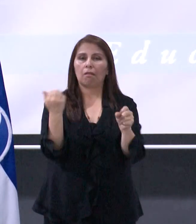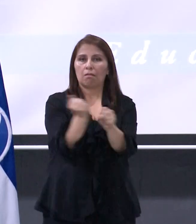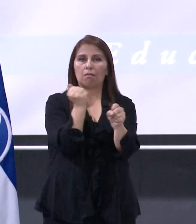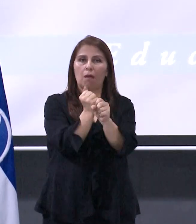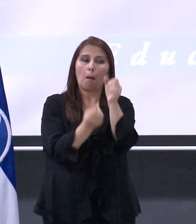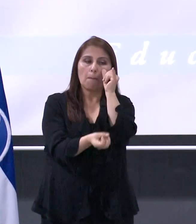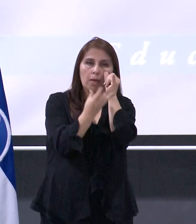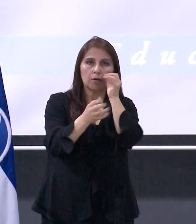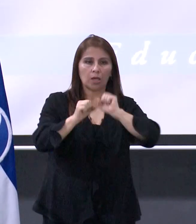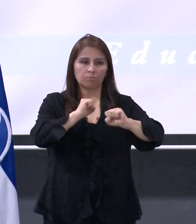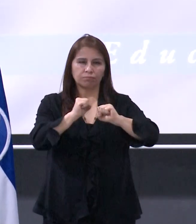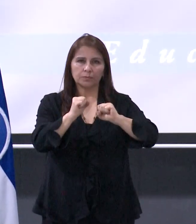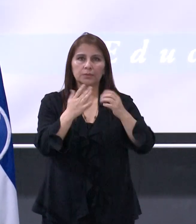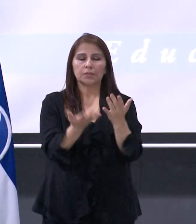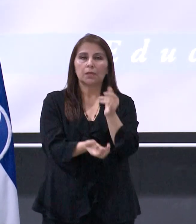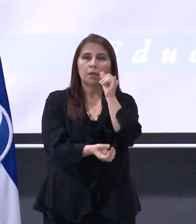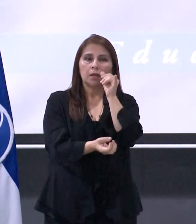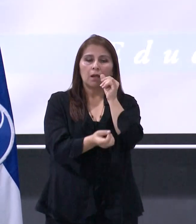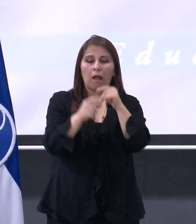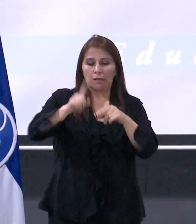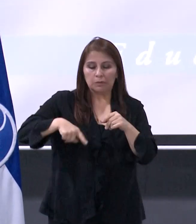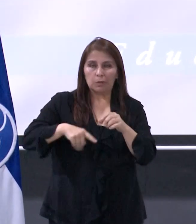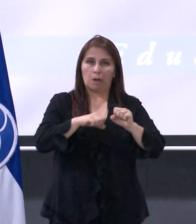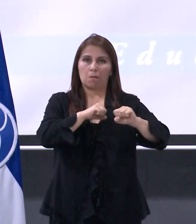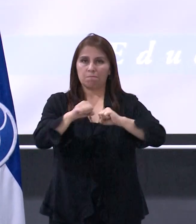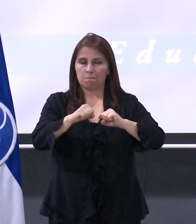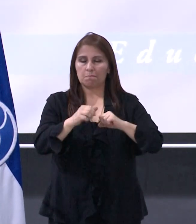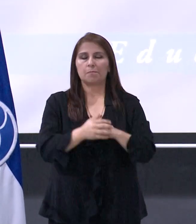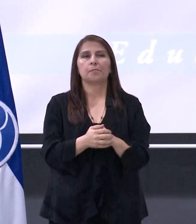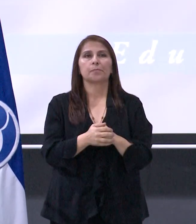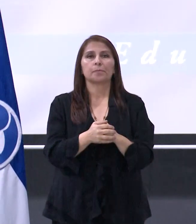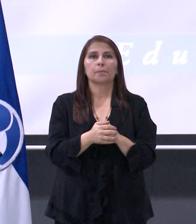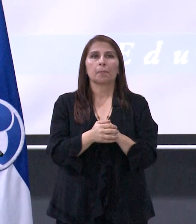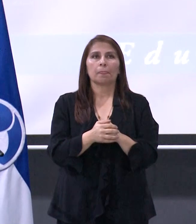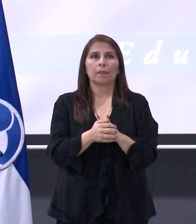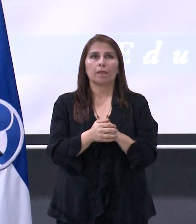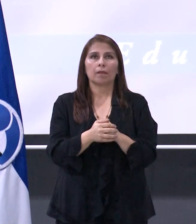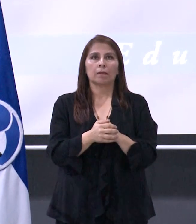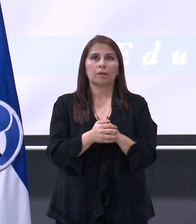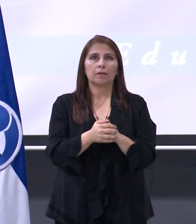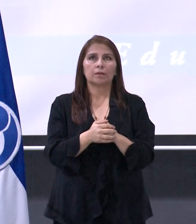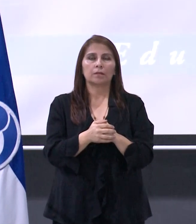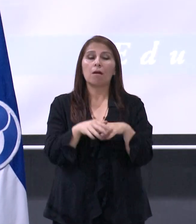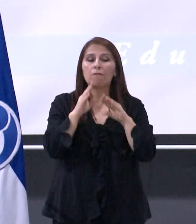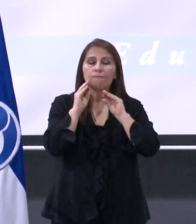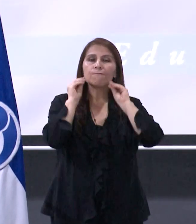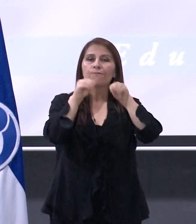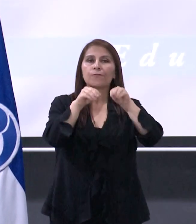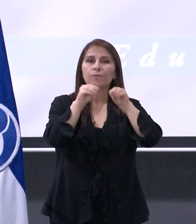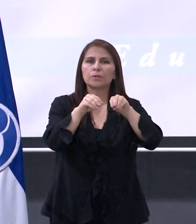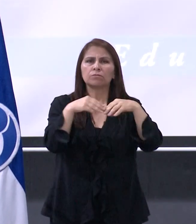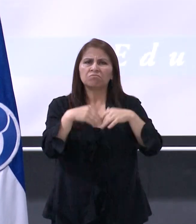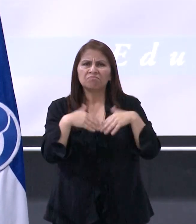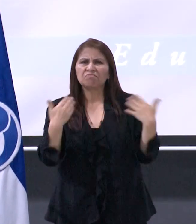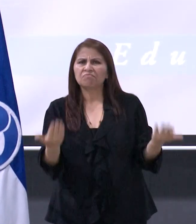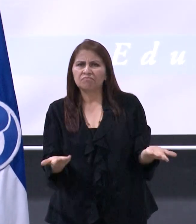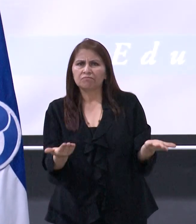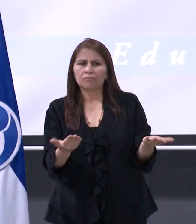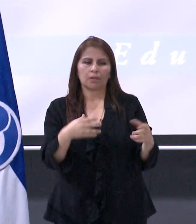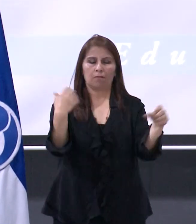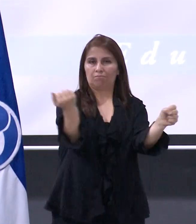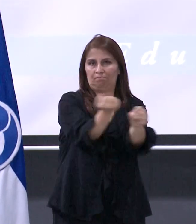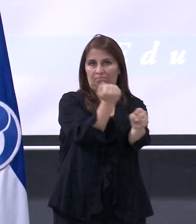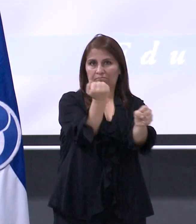activas la la escuela activa la la la formación a partir de del